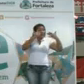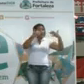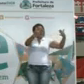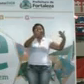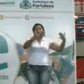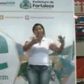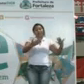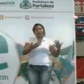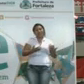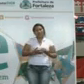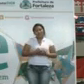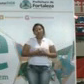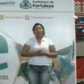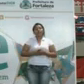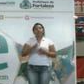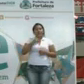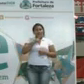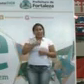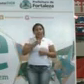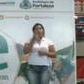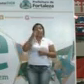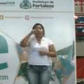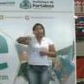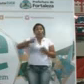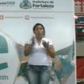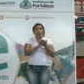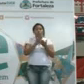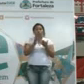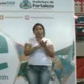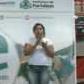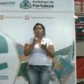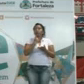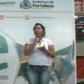outro é o crime do Padre Amaro, que é sobre a Maria, perdão,